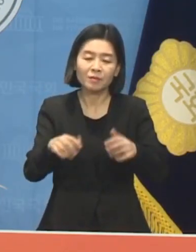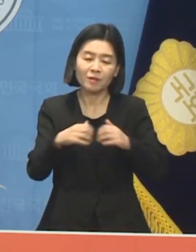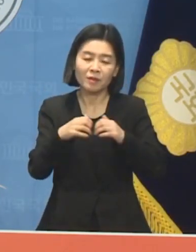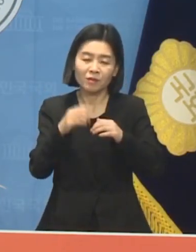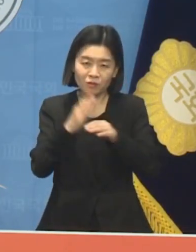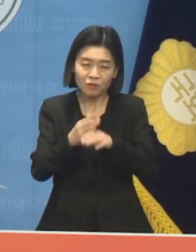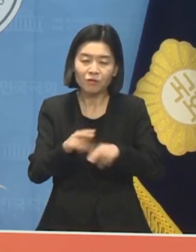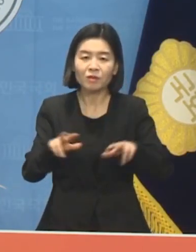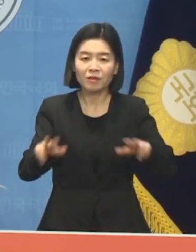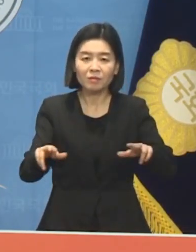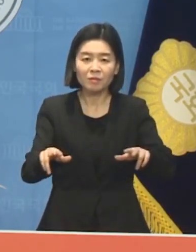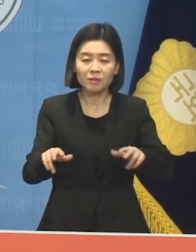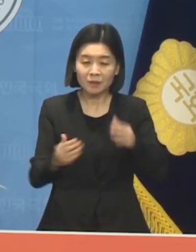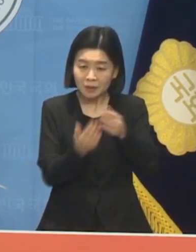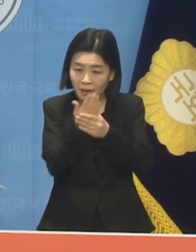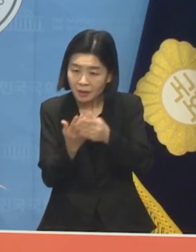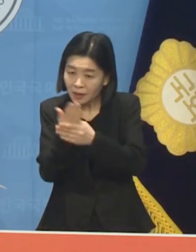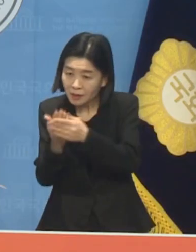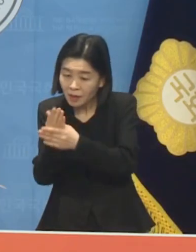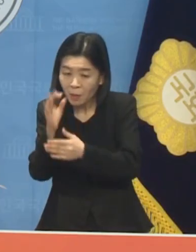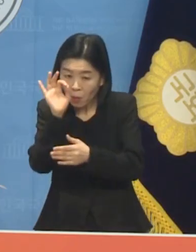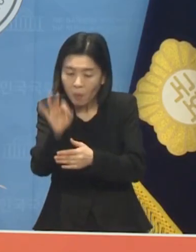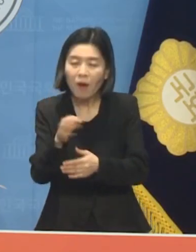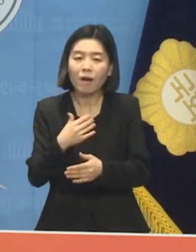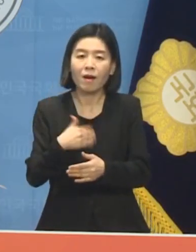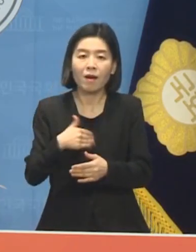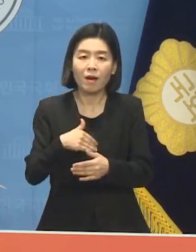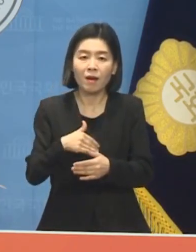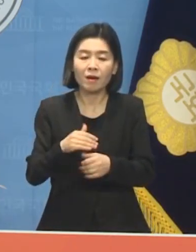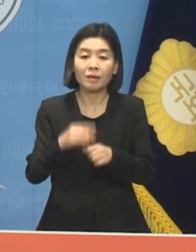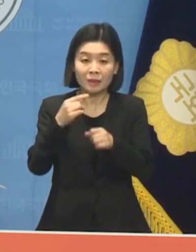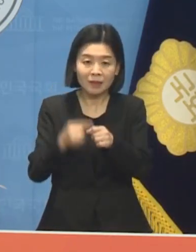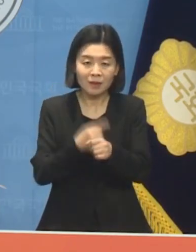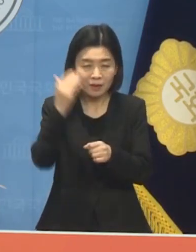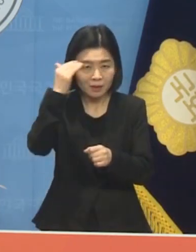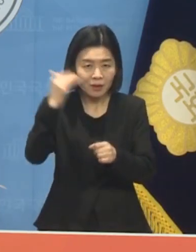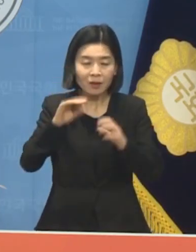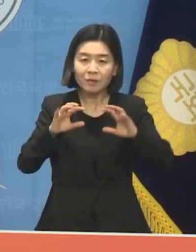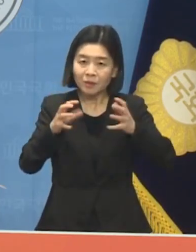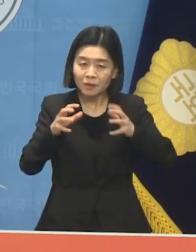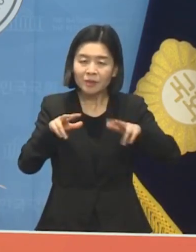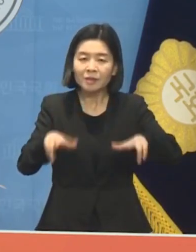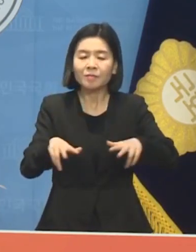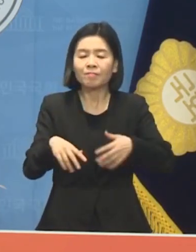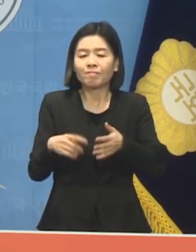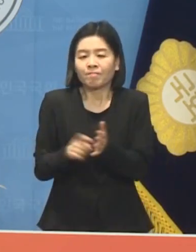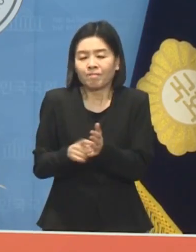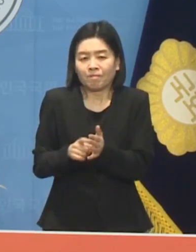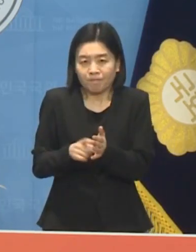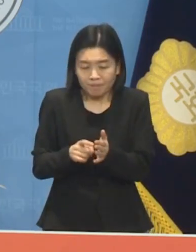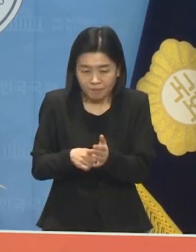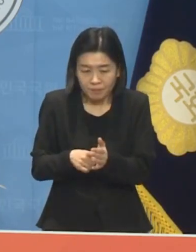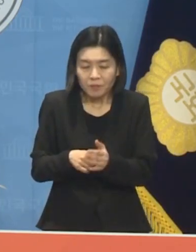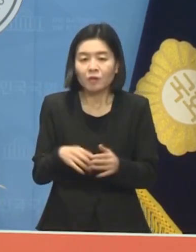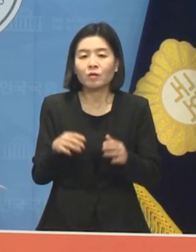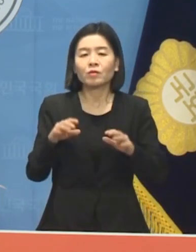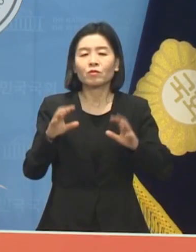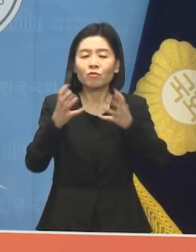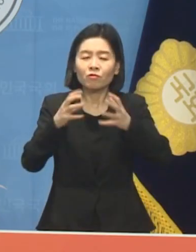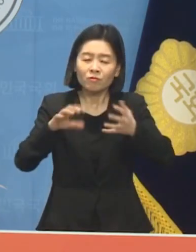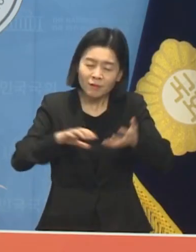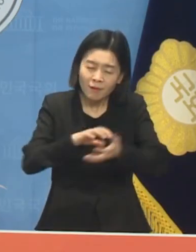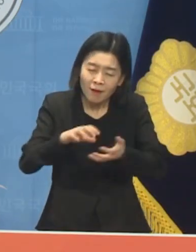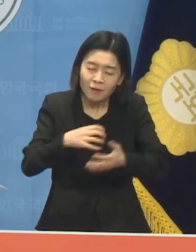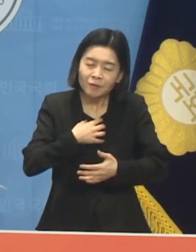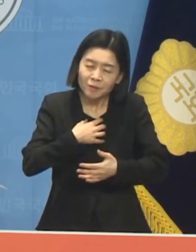사태는 그것을 입증하고 있다. 그러므로 대한민국은 심각한 비상시국이고 국난에 처해